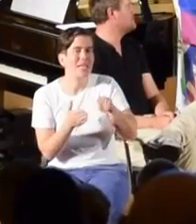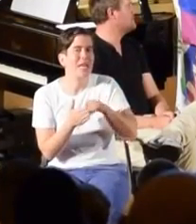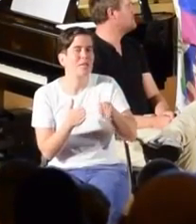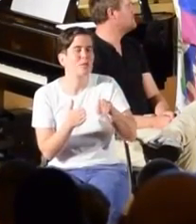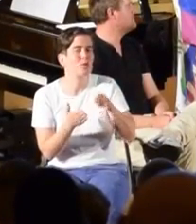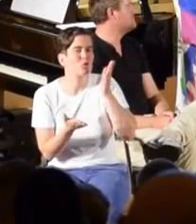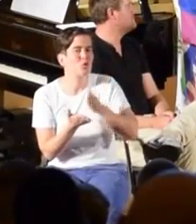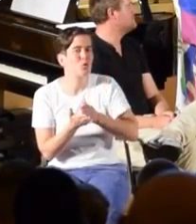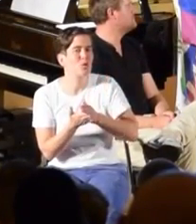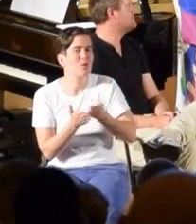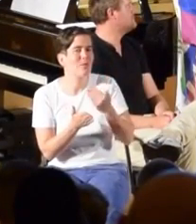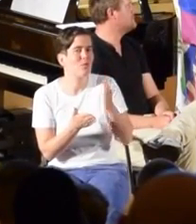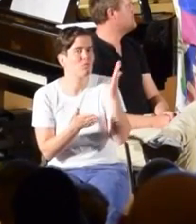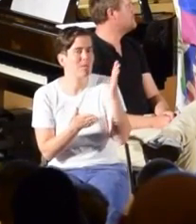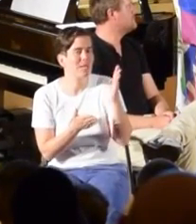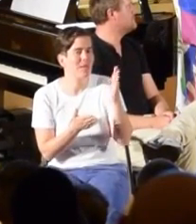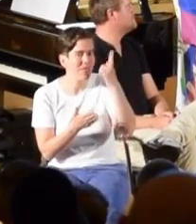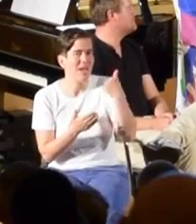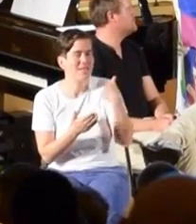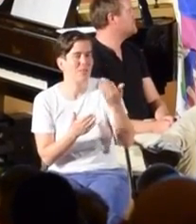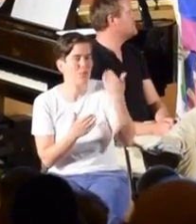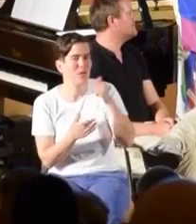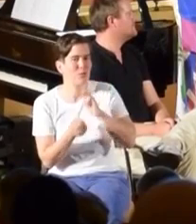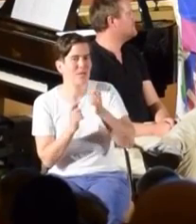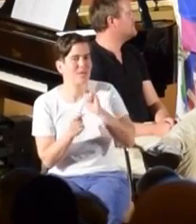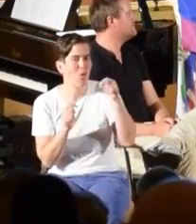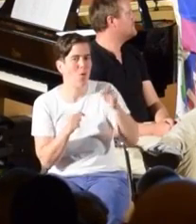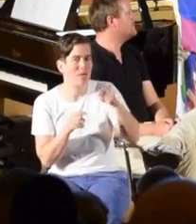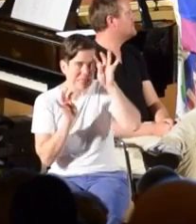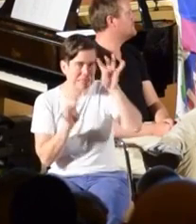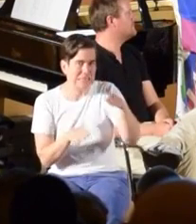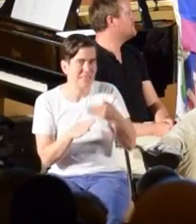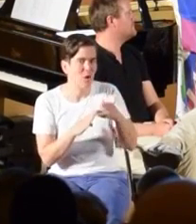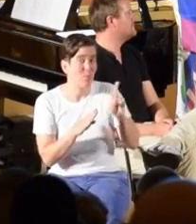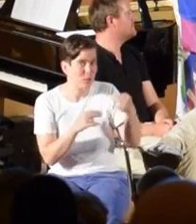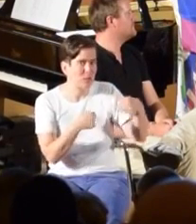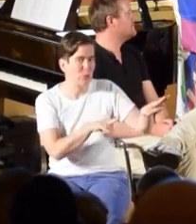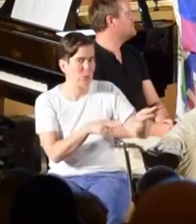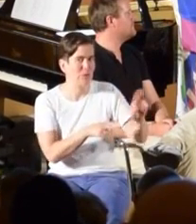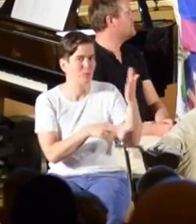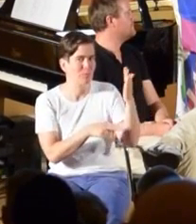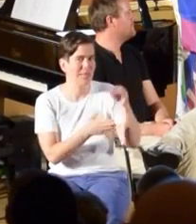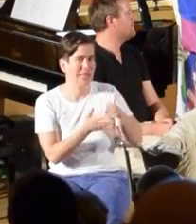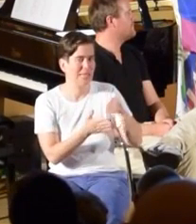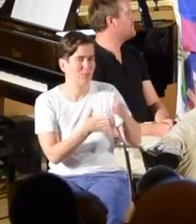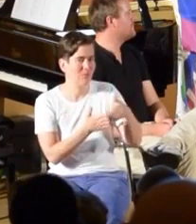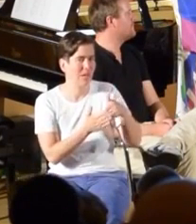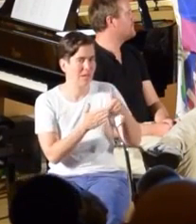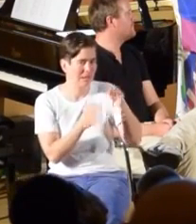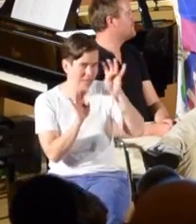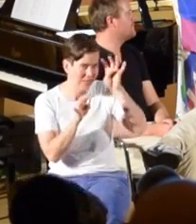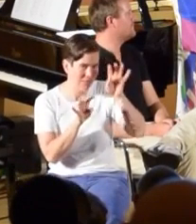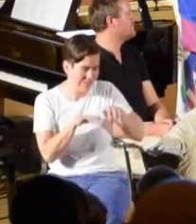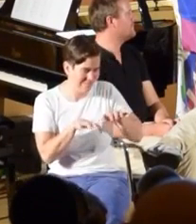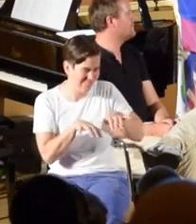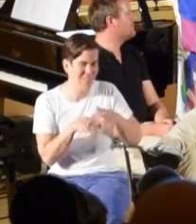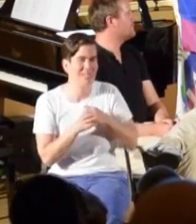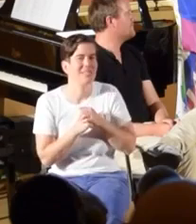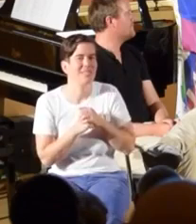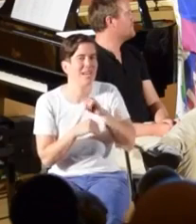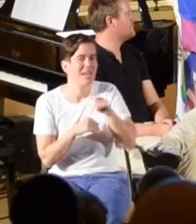gekommen ist. Da geht's, ich weiß das selber, als ehemaliger Journalist, da geht es richtig zur Sache. Deswegen muss er auch gleich wieder los. Das ist also nicht irgendwelcher